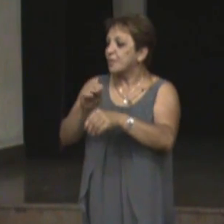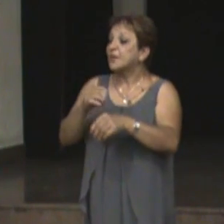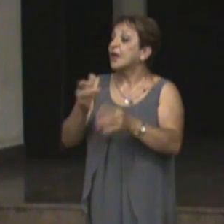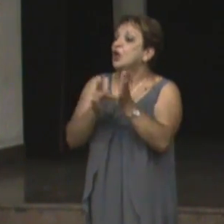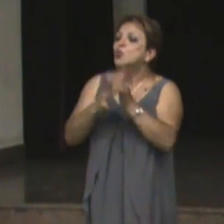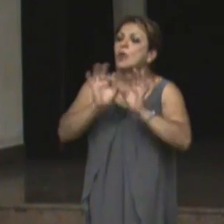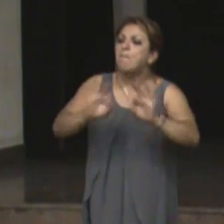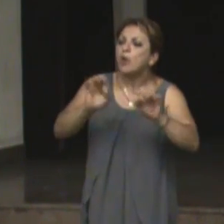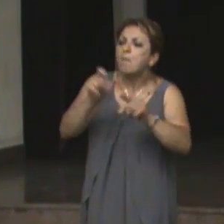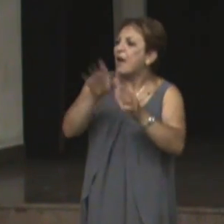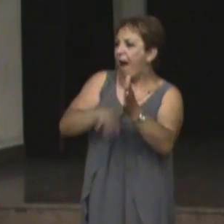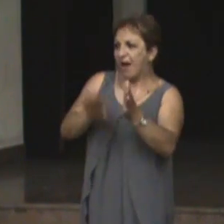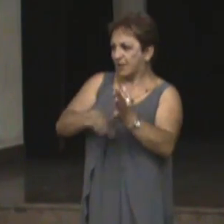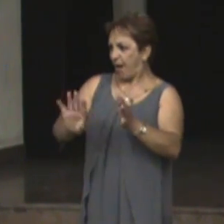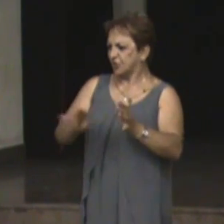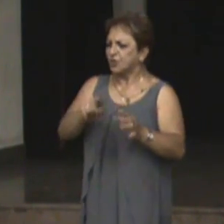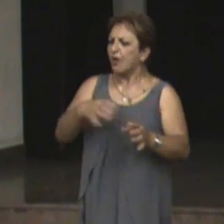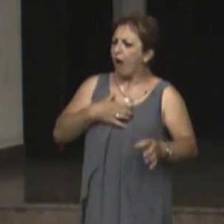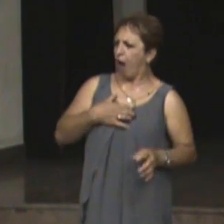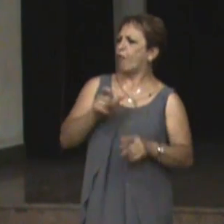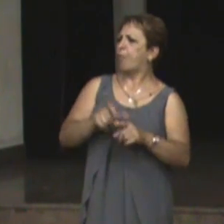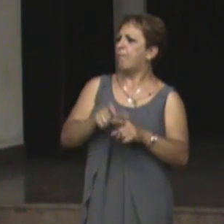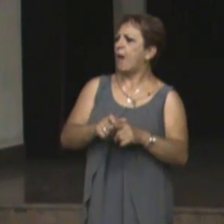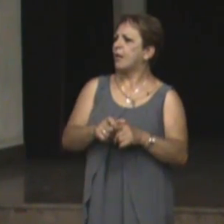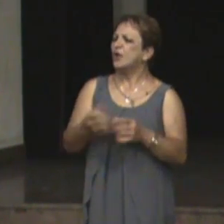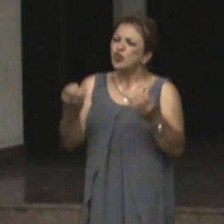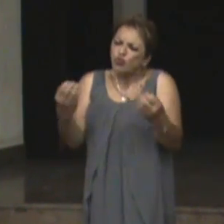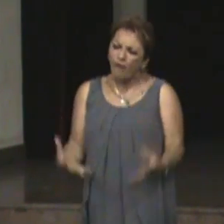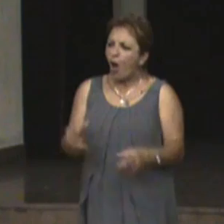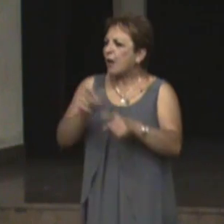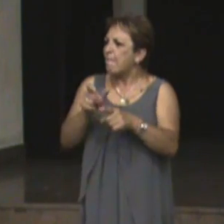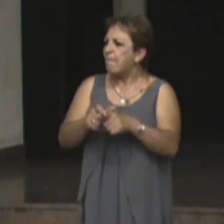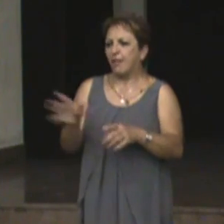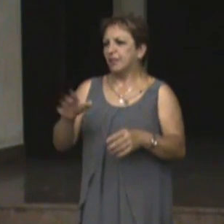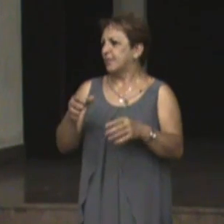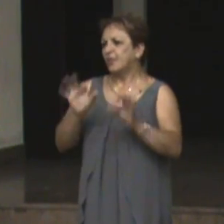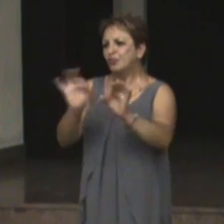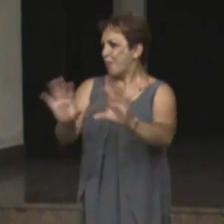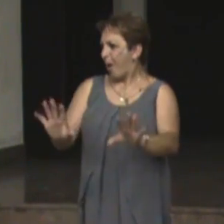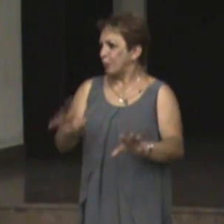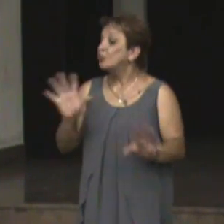չէ խոսում։ Քրիստոս սովորական եւ առօրյա կենցաղային բաների մասին չէ